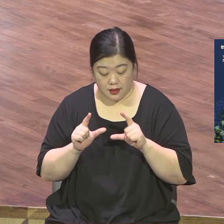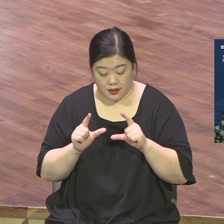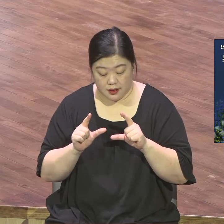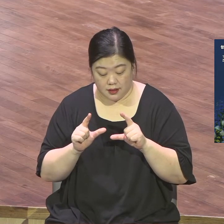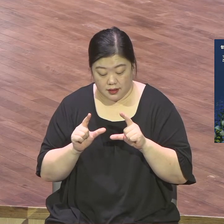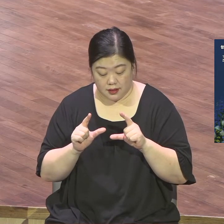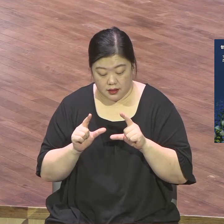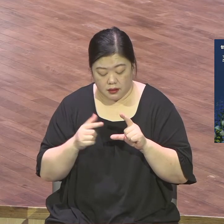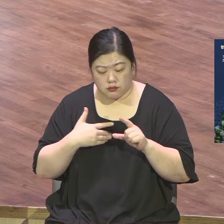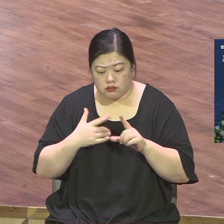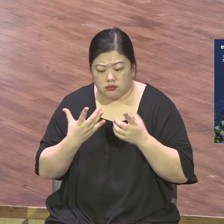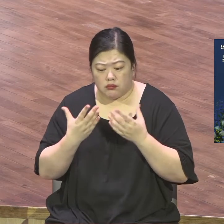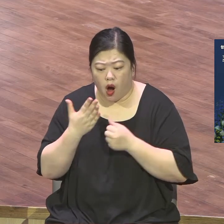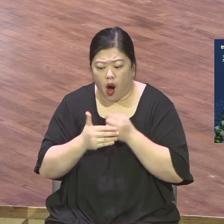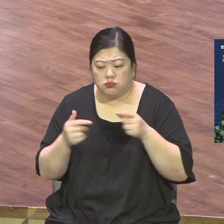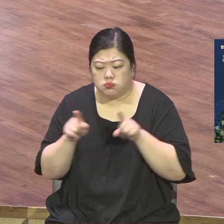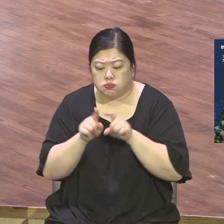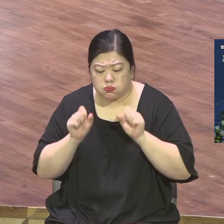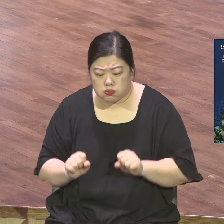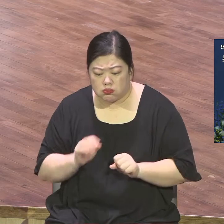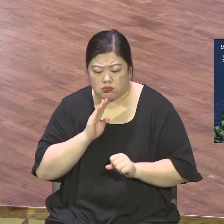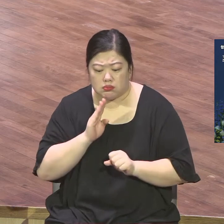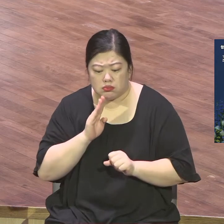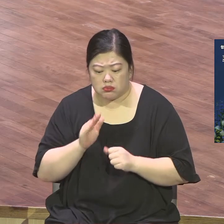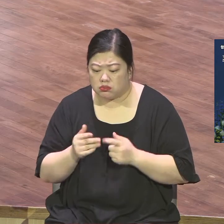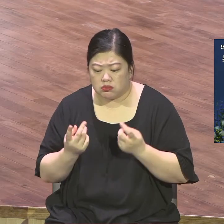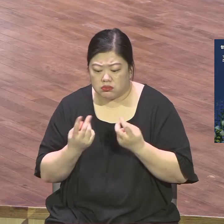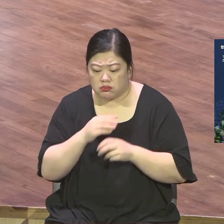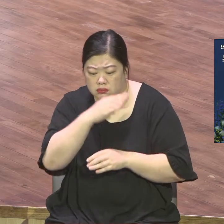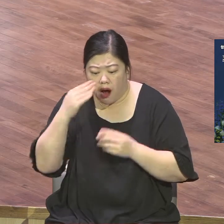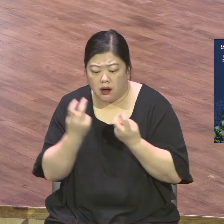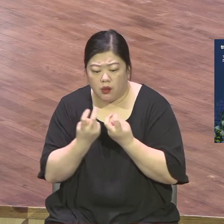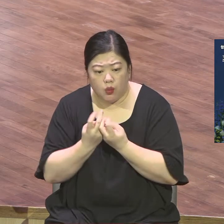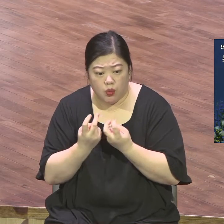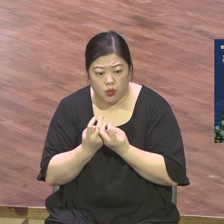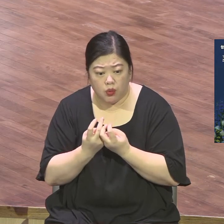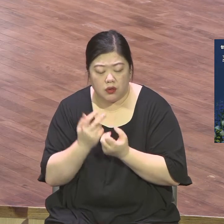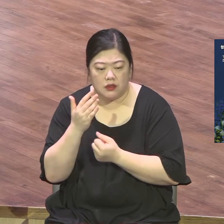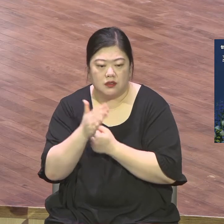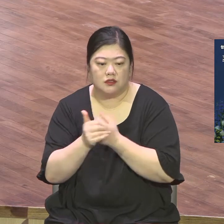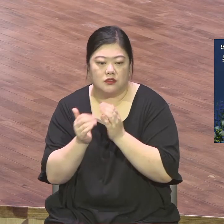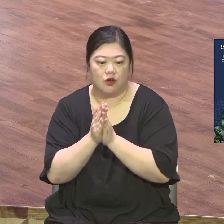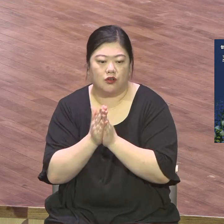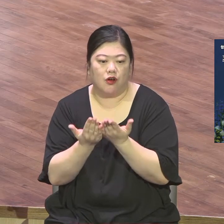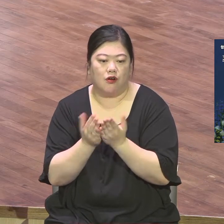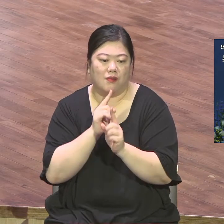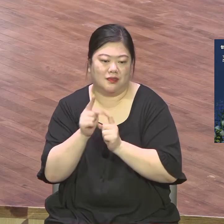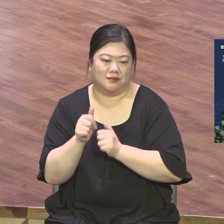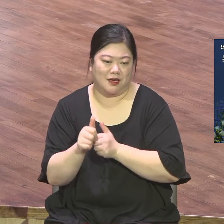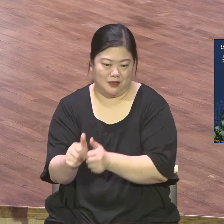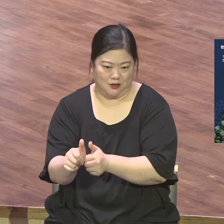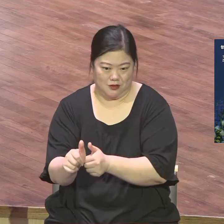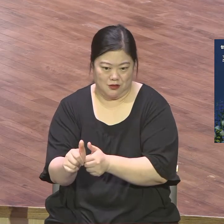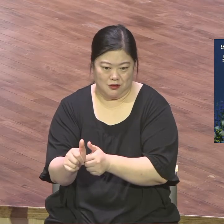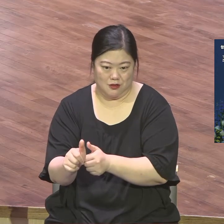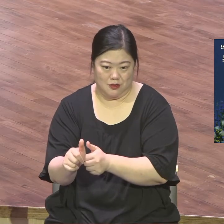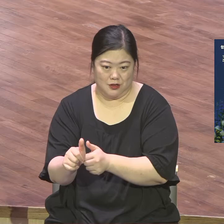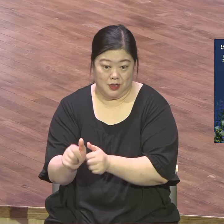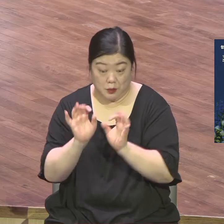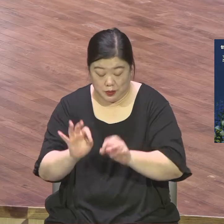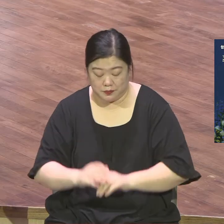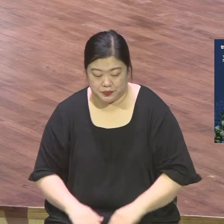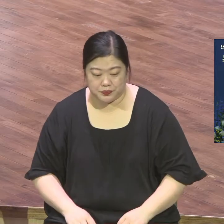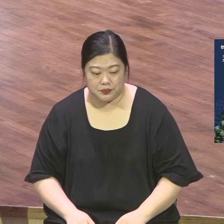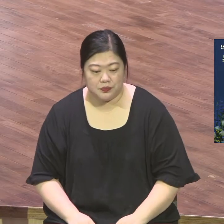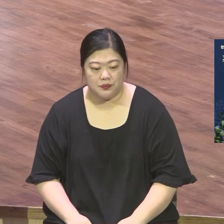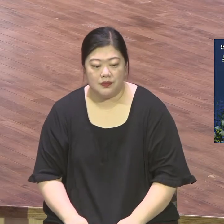이라는 사실을 강조하고 있어요. 너희는 사도들과 선지자들의 터 위에 세우심을 입은 자라. 여기서